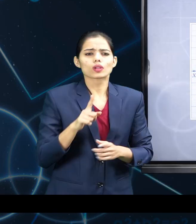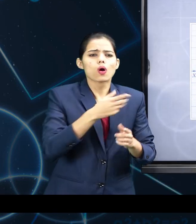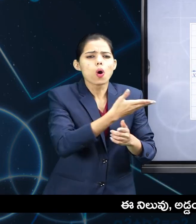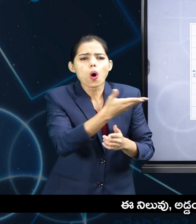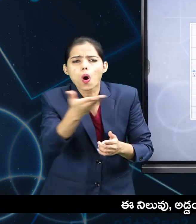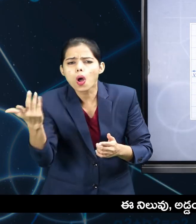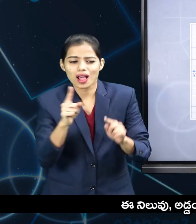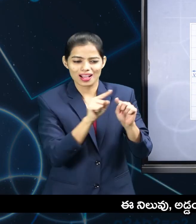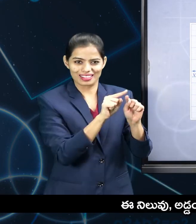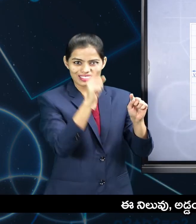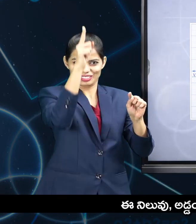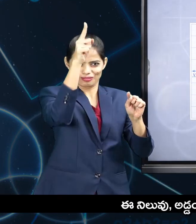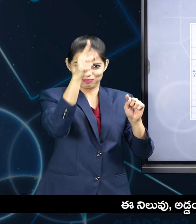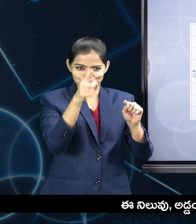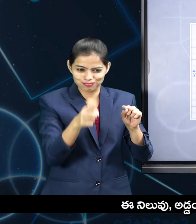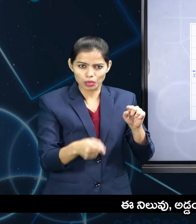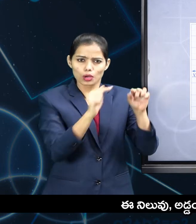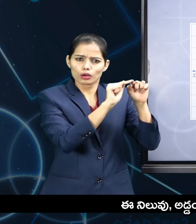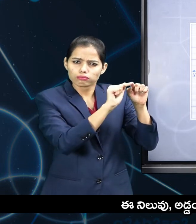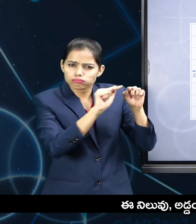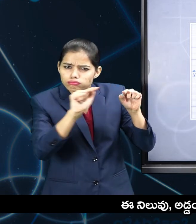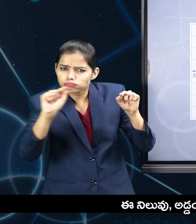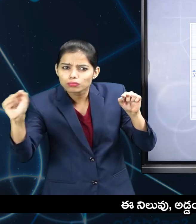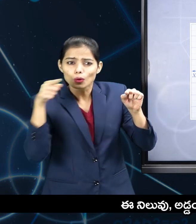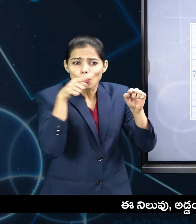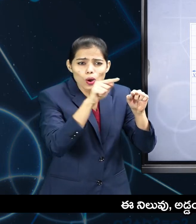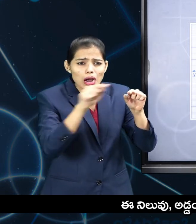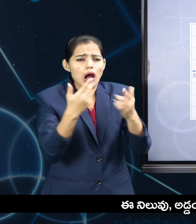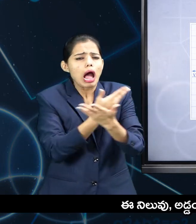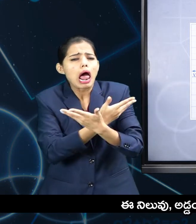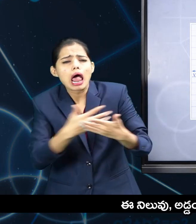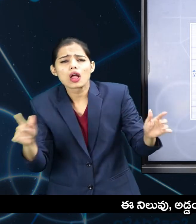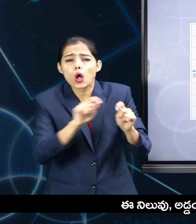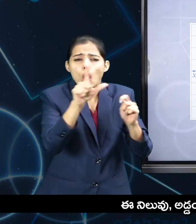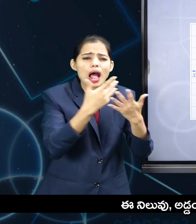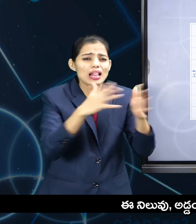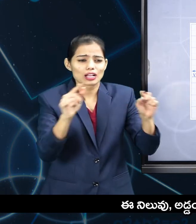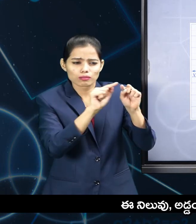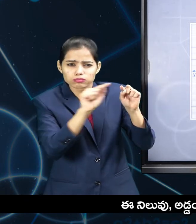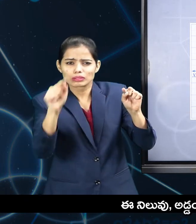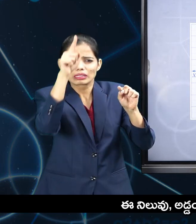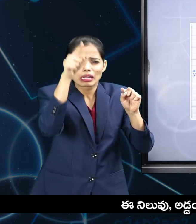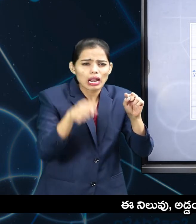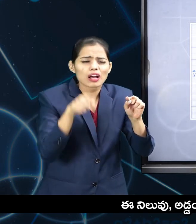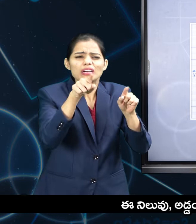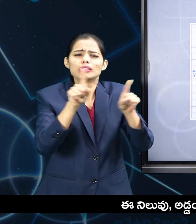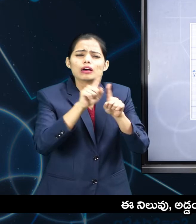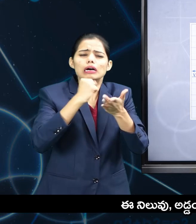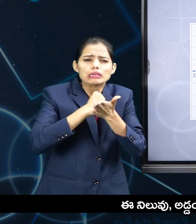ఈ నిలువు, అడ్డం, పైకి, క్రిందికి మొదలైనవన్నీ చాలా గజిబిజిగా ఉంటాయి.